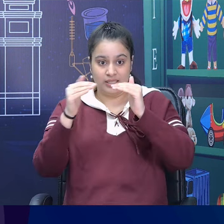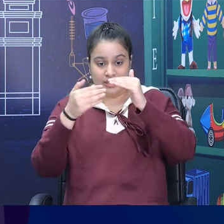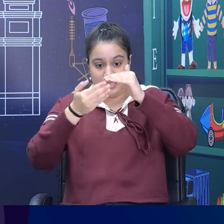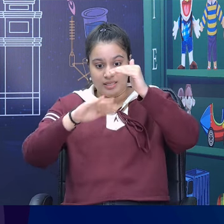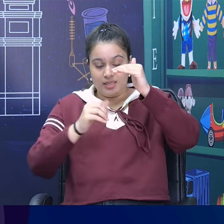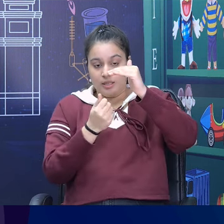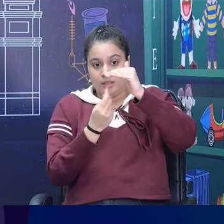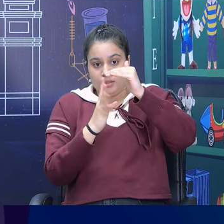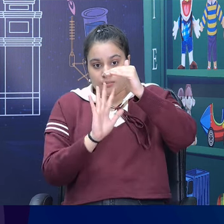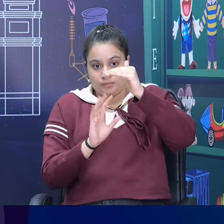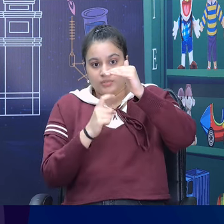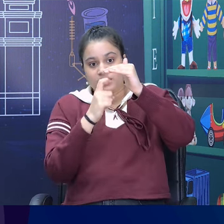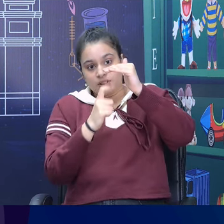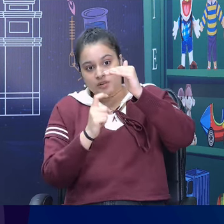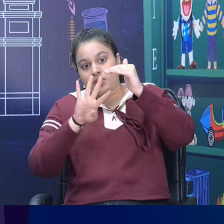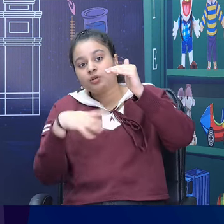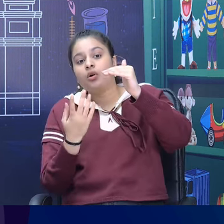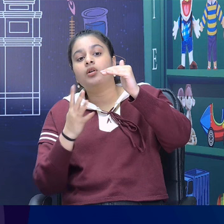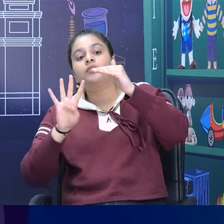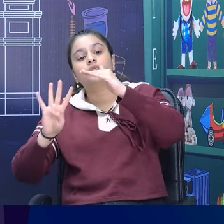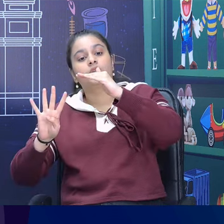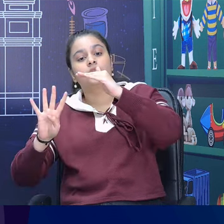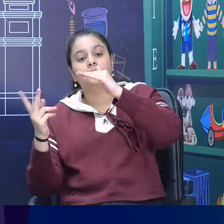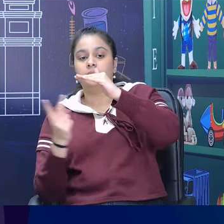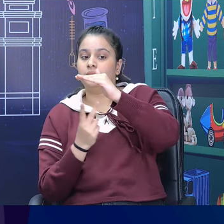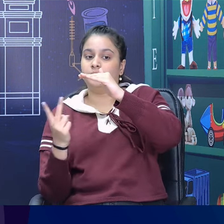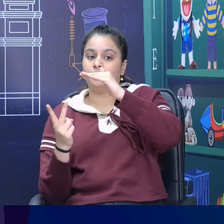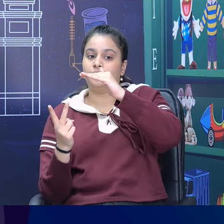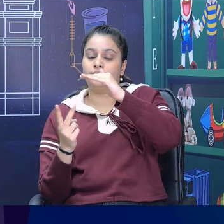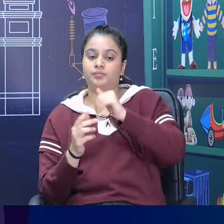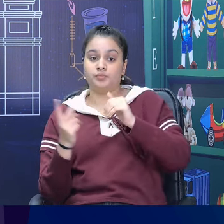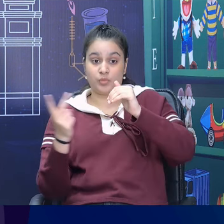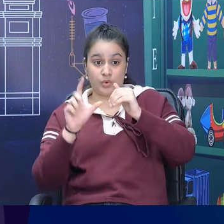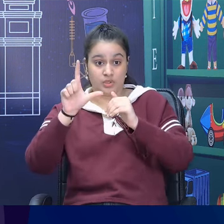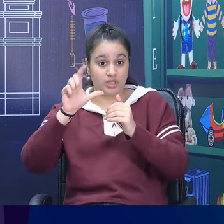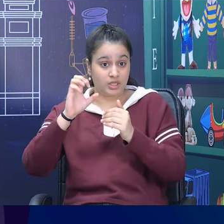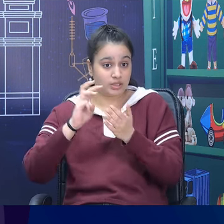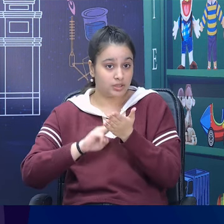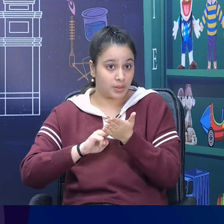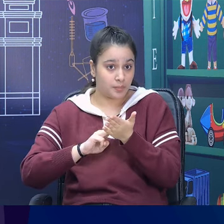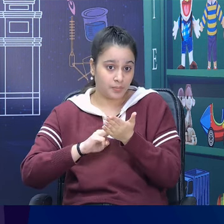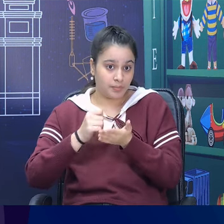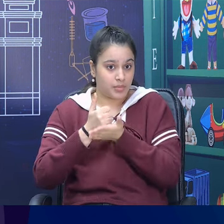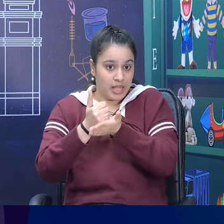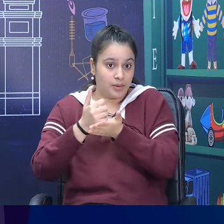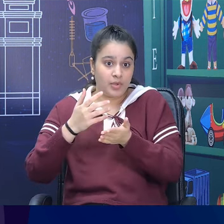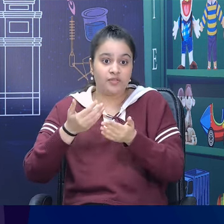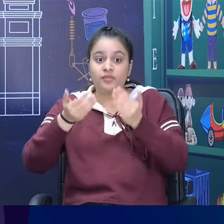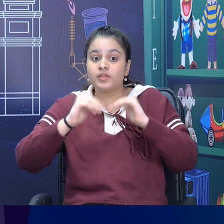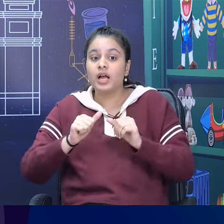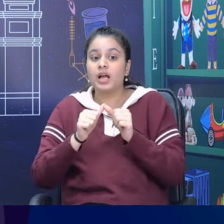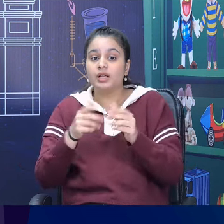डिनो मिनेट है 7 एंड फर तो इन दोनों का जब हम एलसीएम लेते हैं डिनो मिनेट का तो रिजल्ट आता